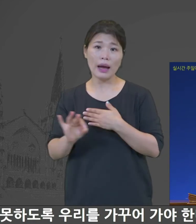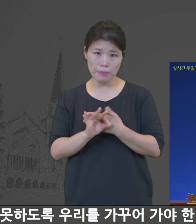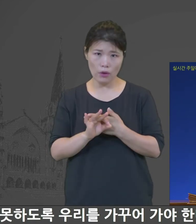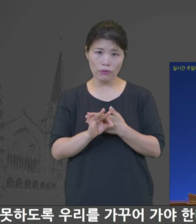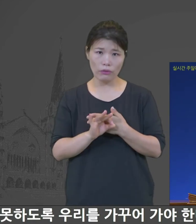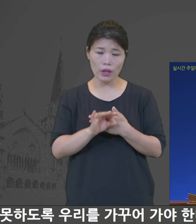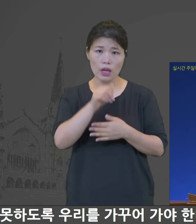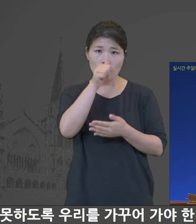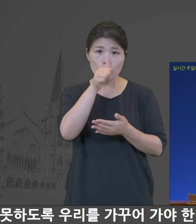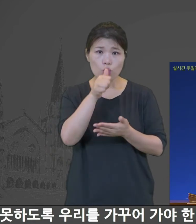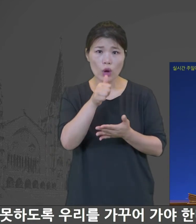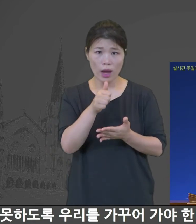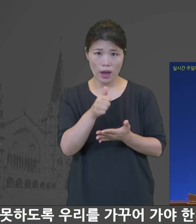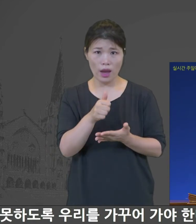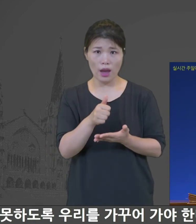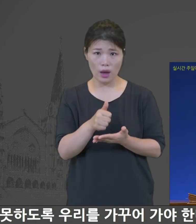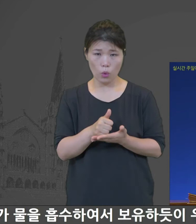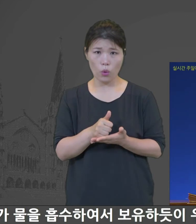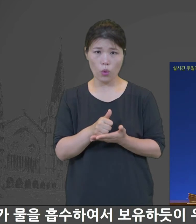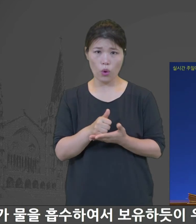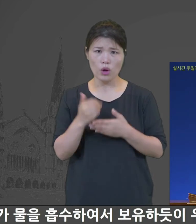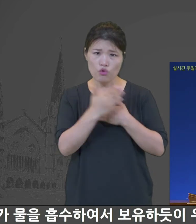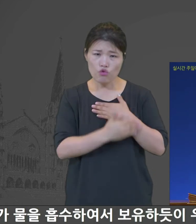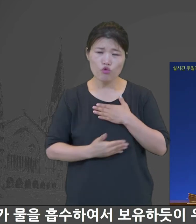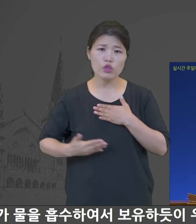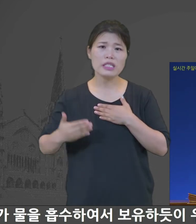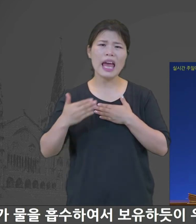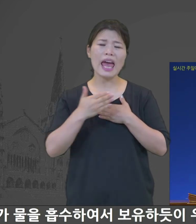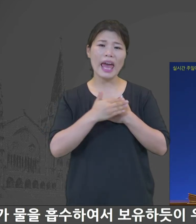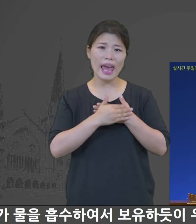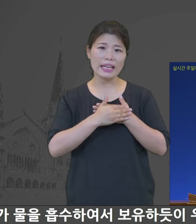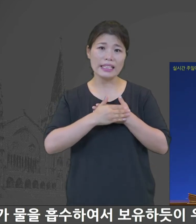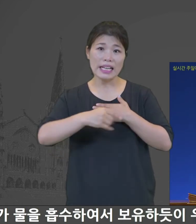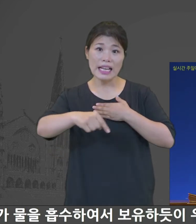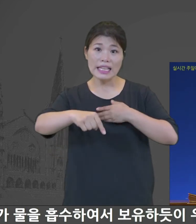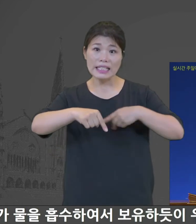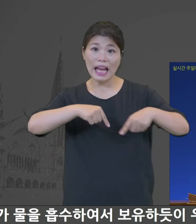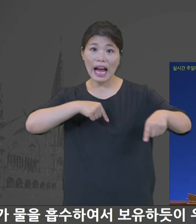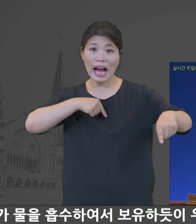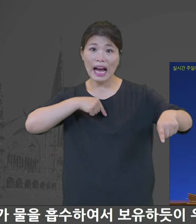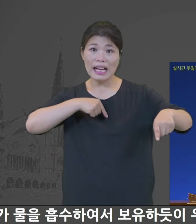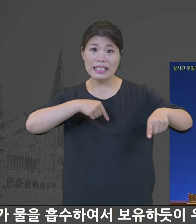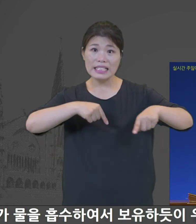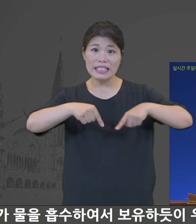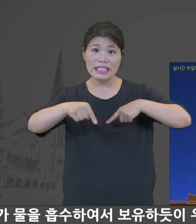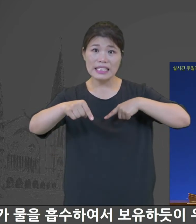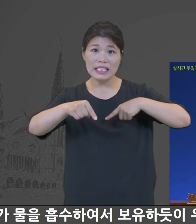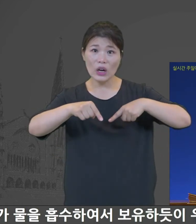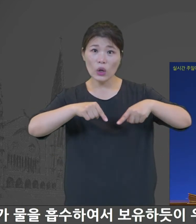그 죄로 그 육체를 다스리던 사탄이 떠나가도 육체는 알아서 죄를 짓는,